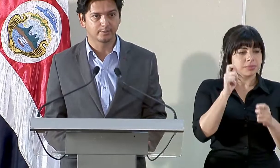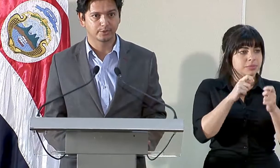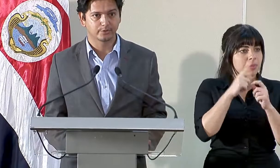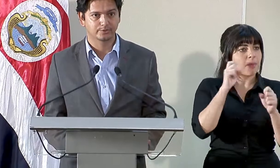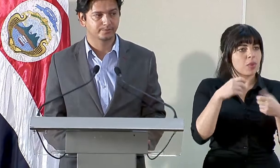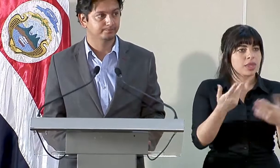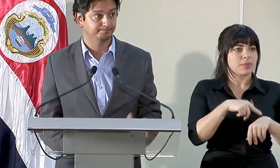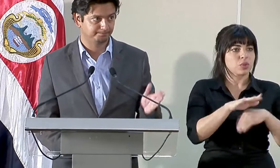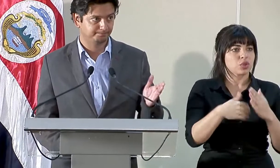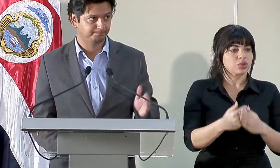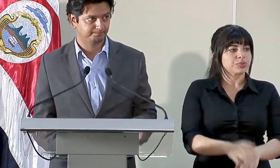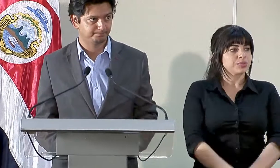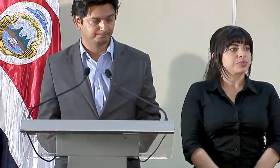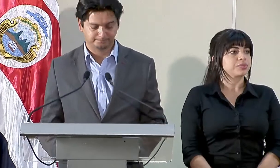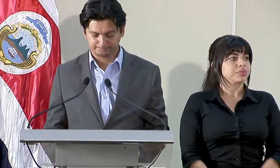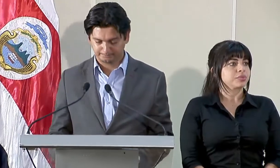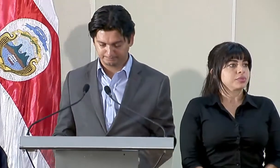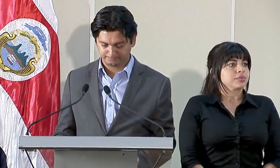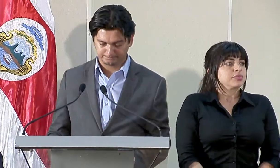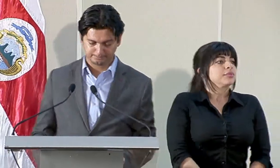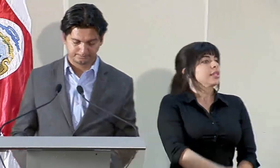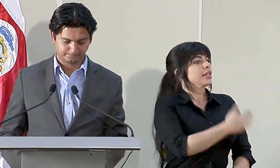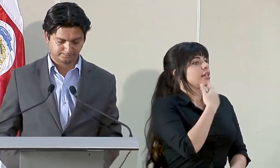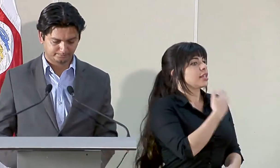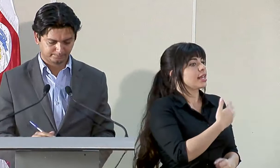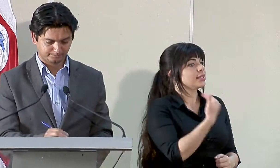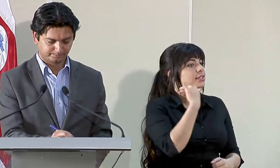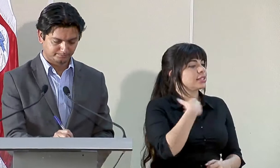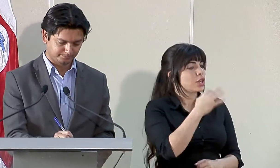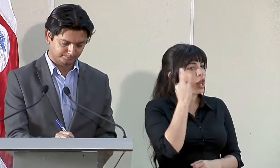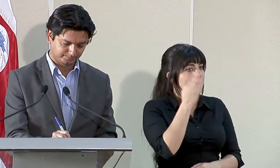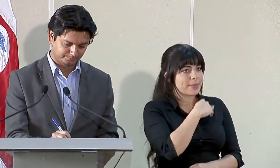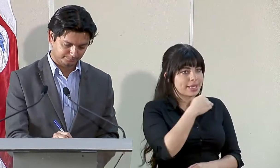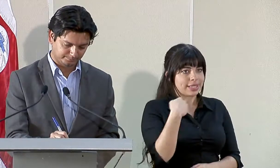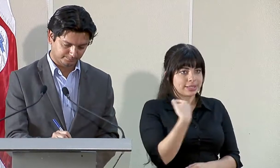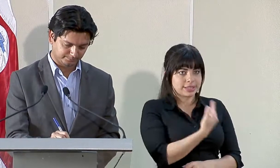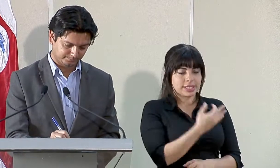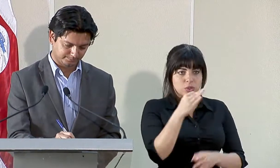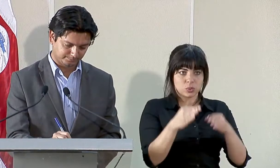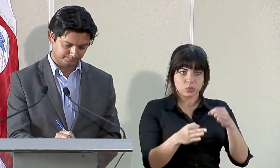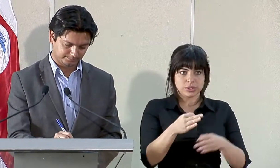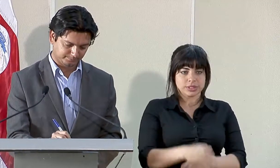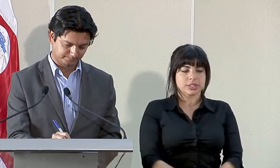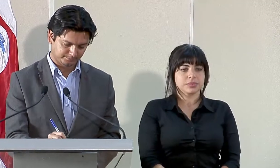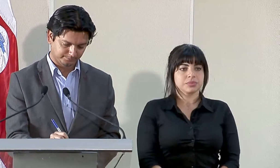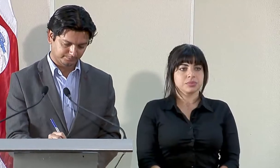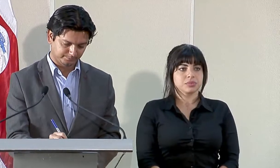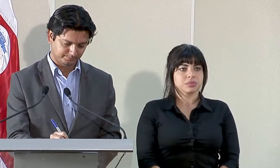no dé tiempo a todos. Gracias, señora ministra de Justicia.